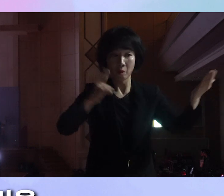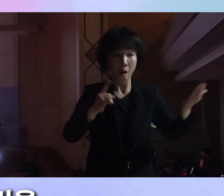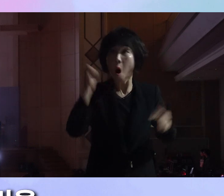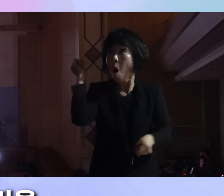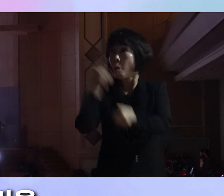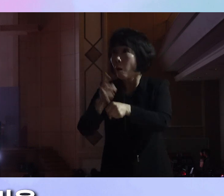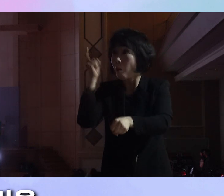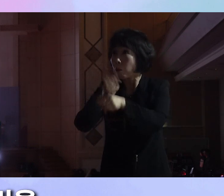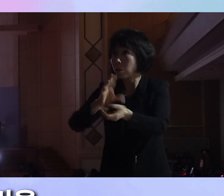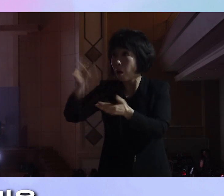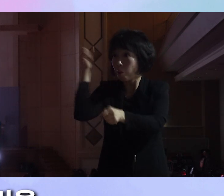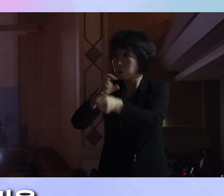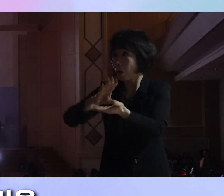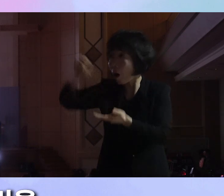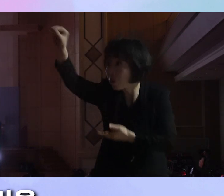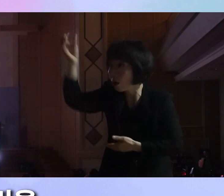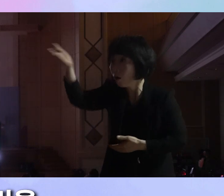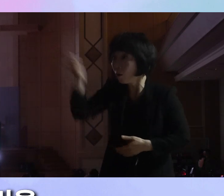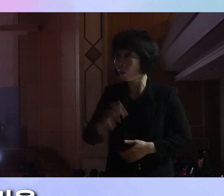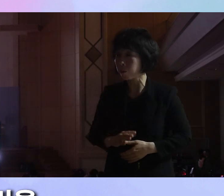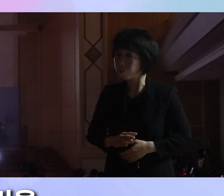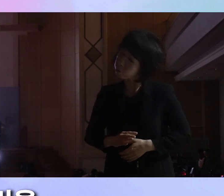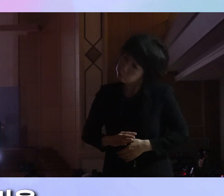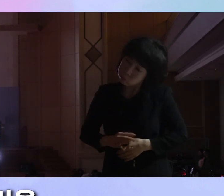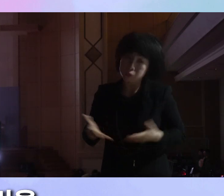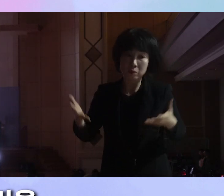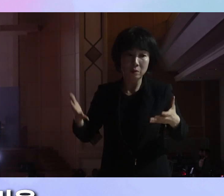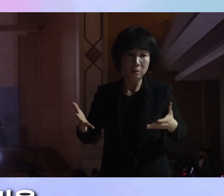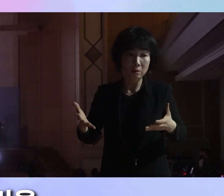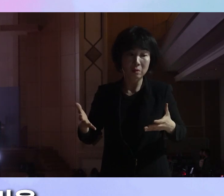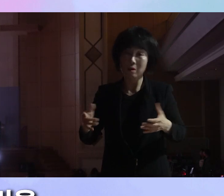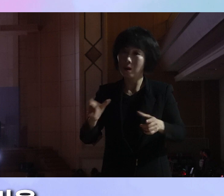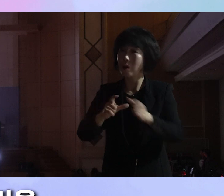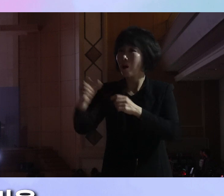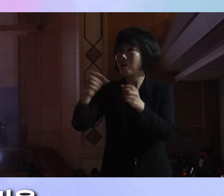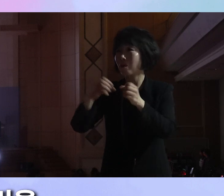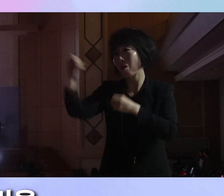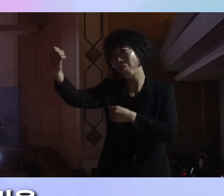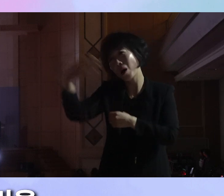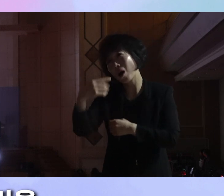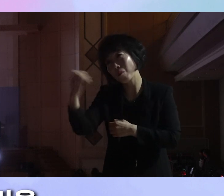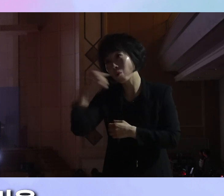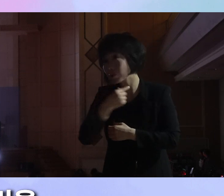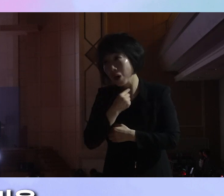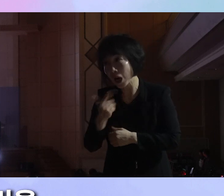벌써 가시게요? 더 들려줄 얘기는 없으세요?